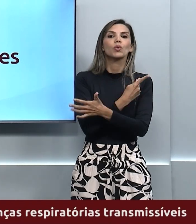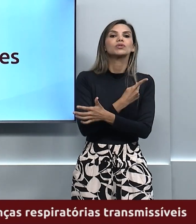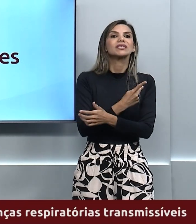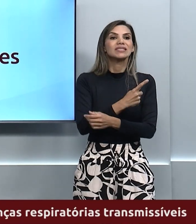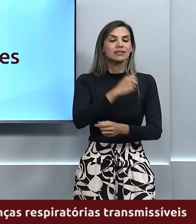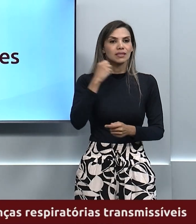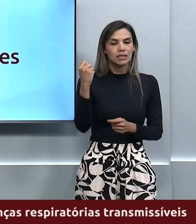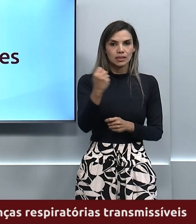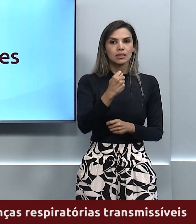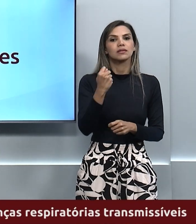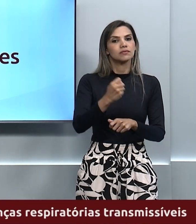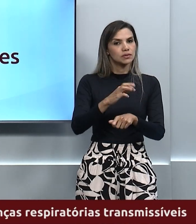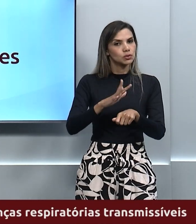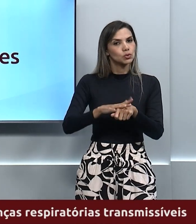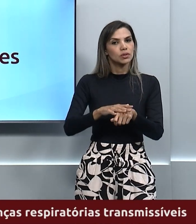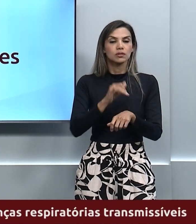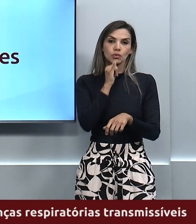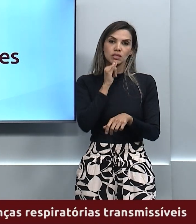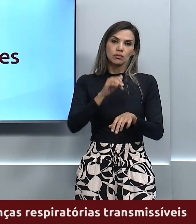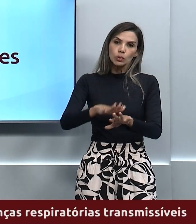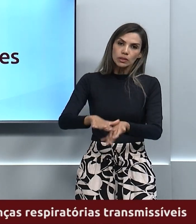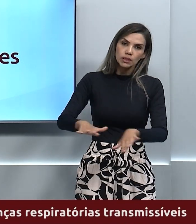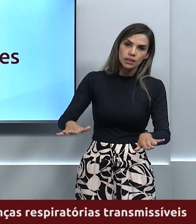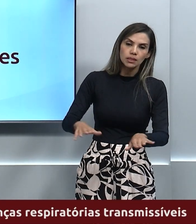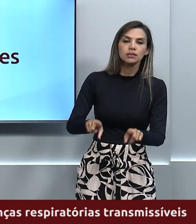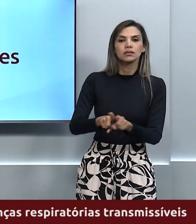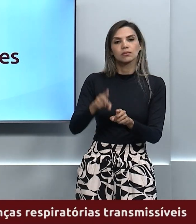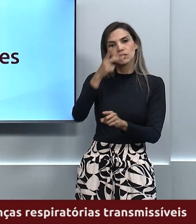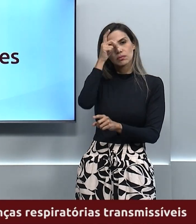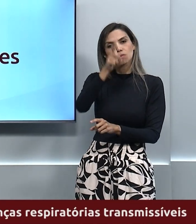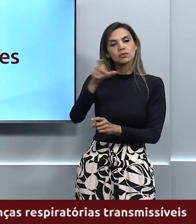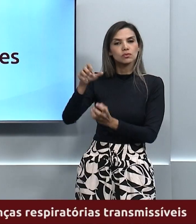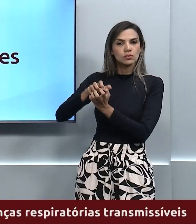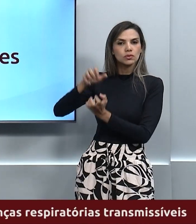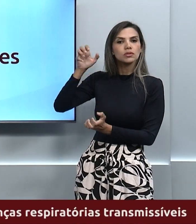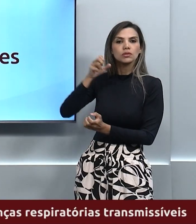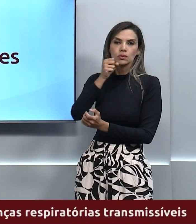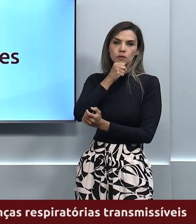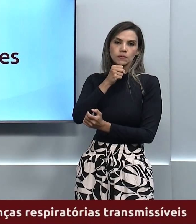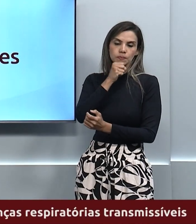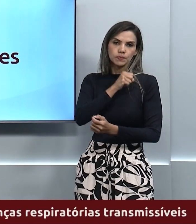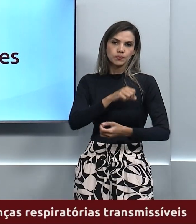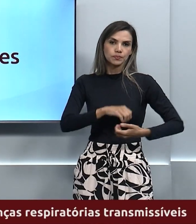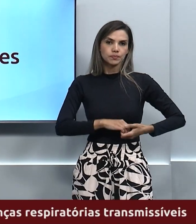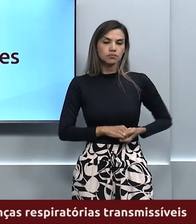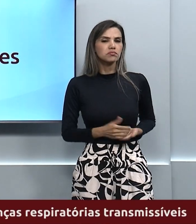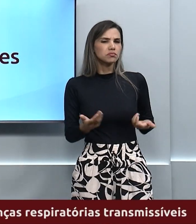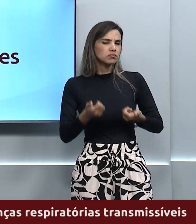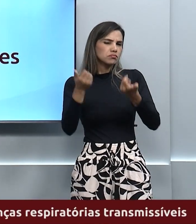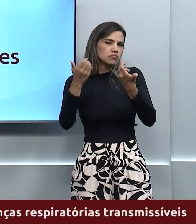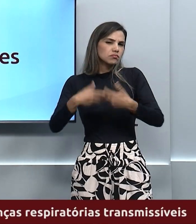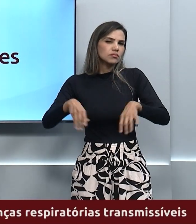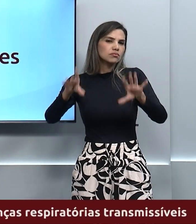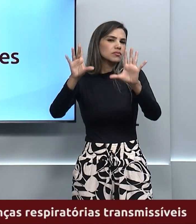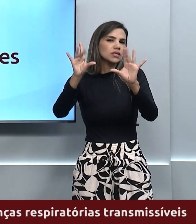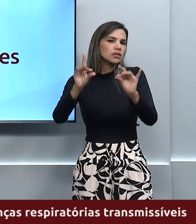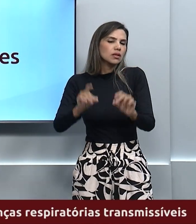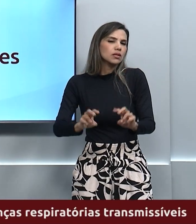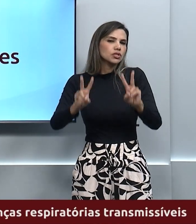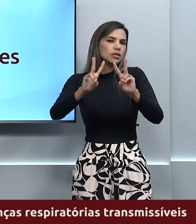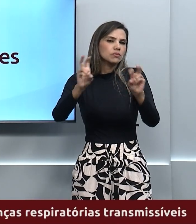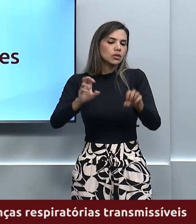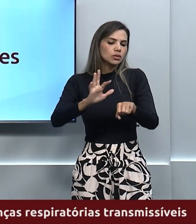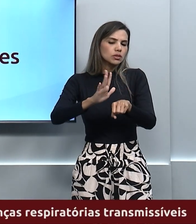doenças respiratórias, como as crianças pequenas e os idosos. E para explicar um pouquinho mais sobre